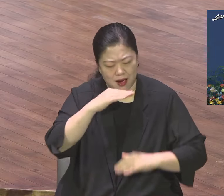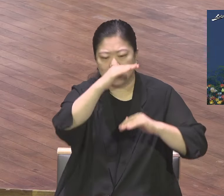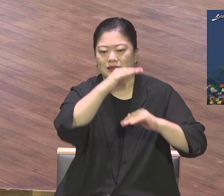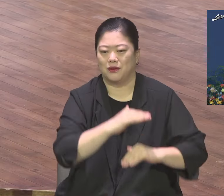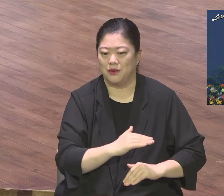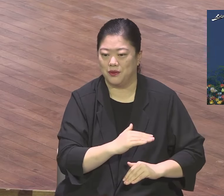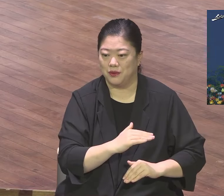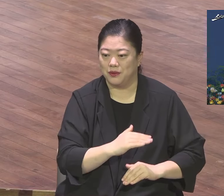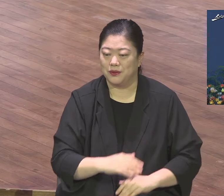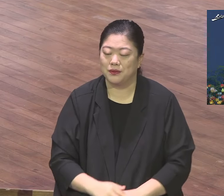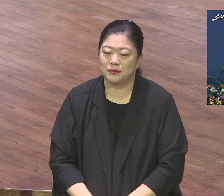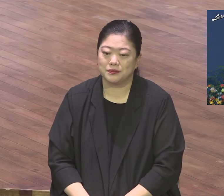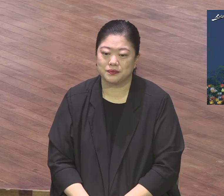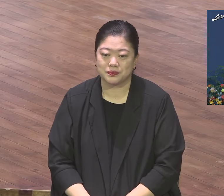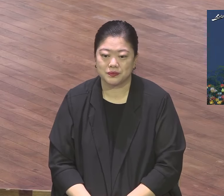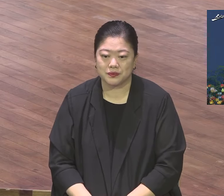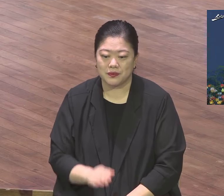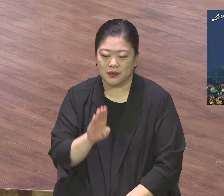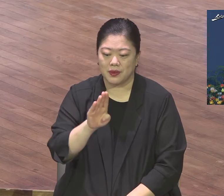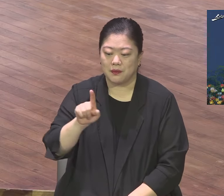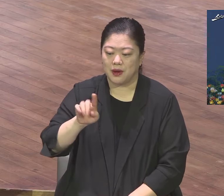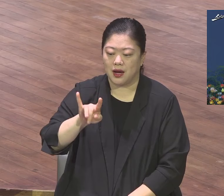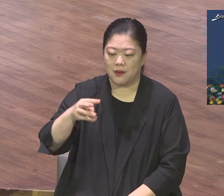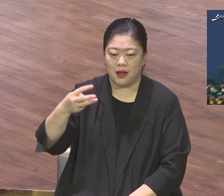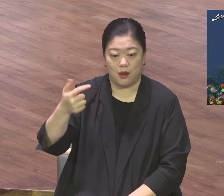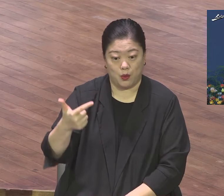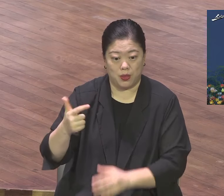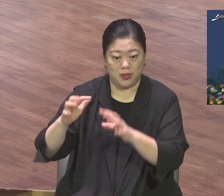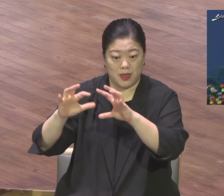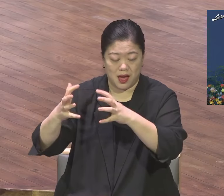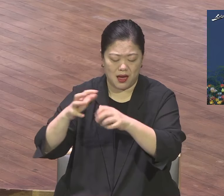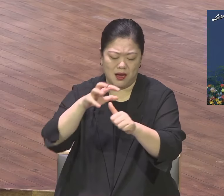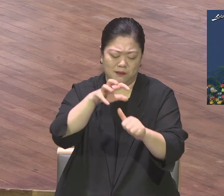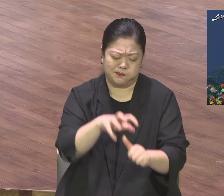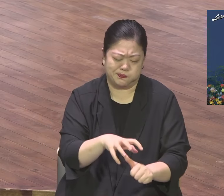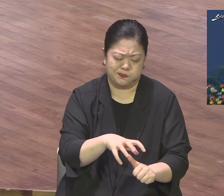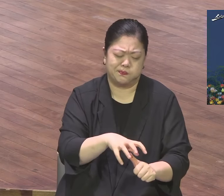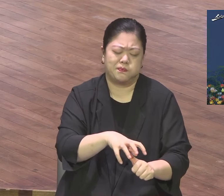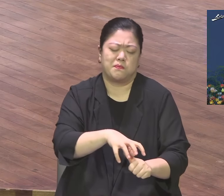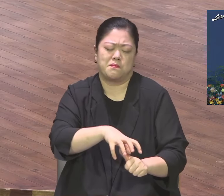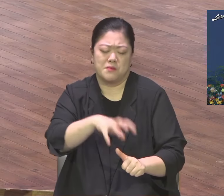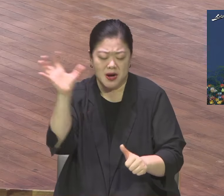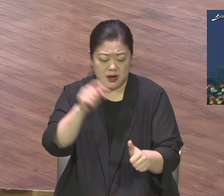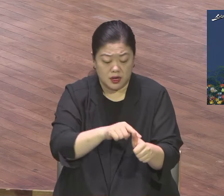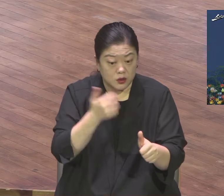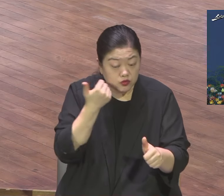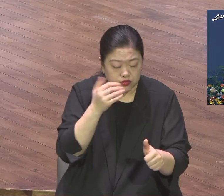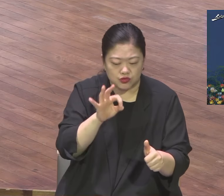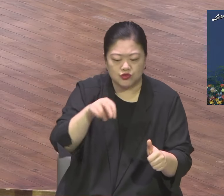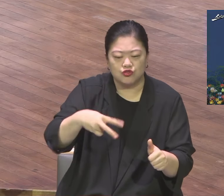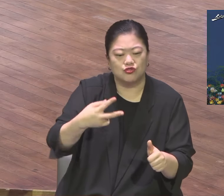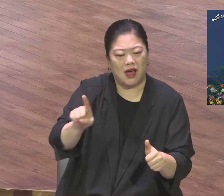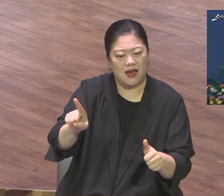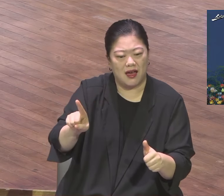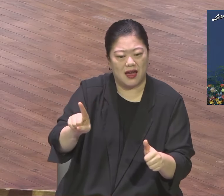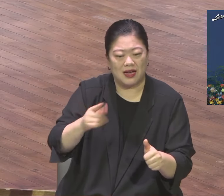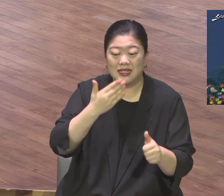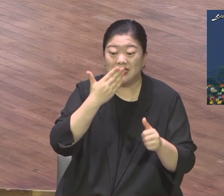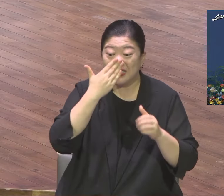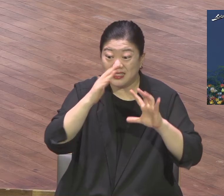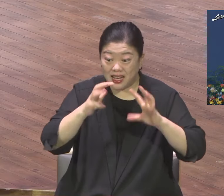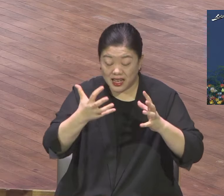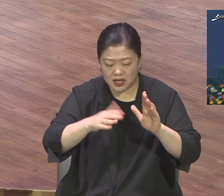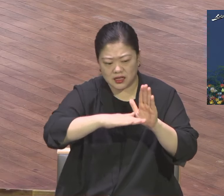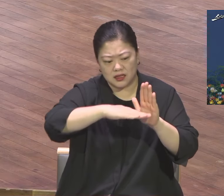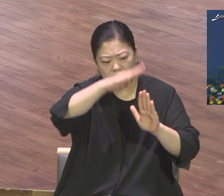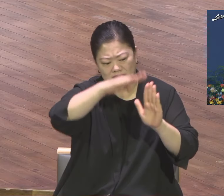나오는데, 1차적으로는 바벨론 포로에서 해방되는 남유다 백성들을 의미하지만은 근본적으로는